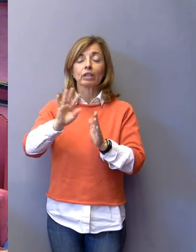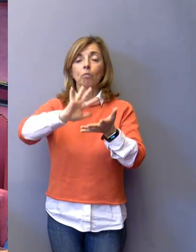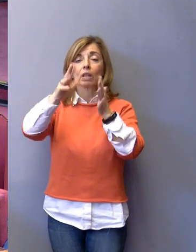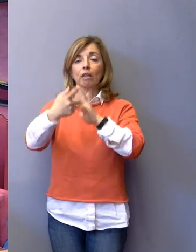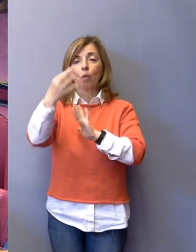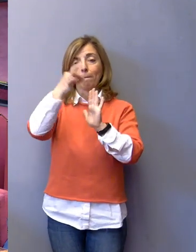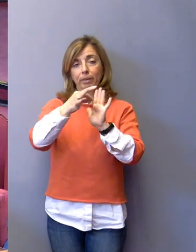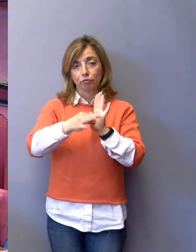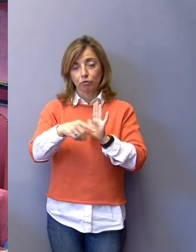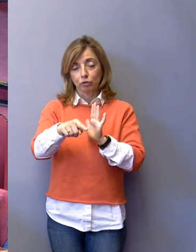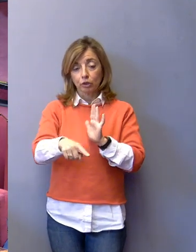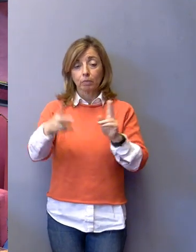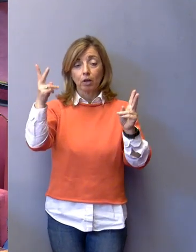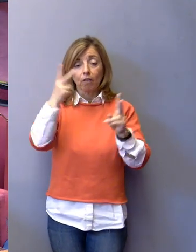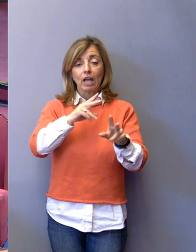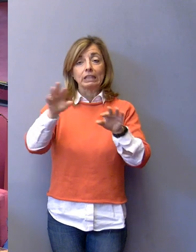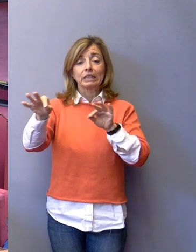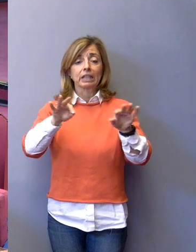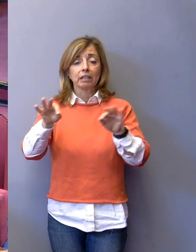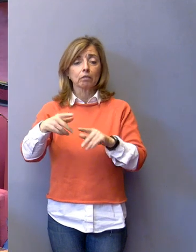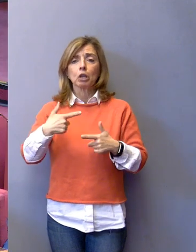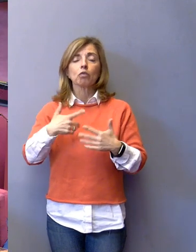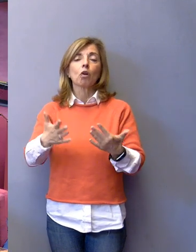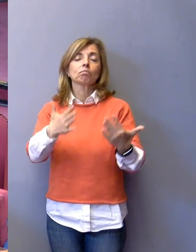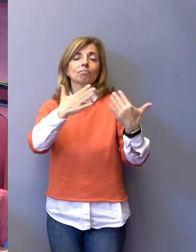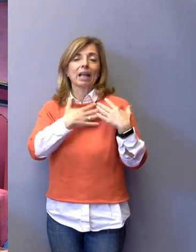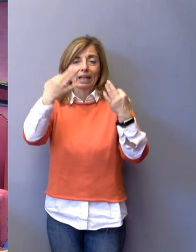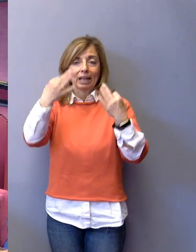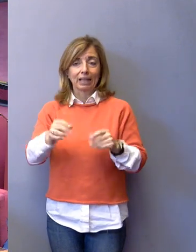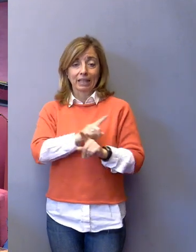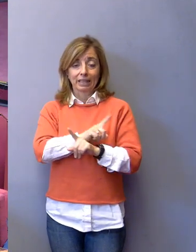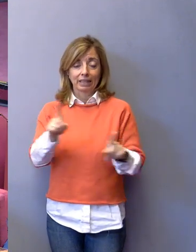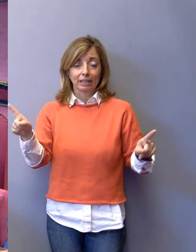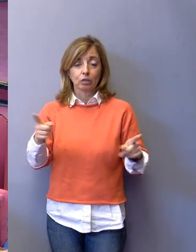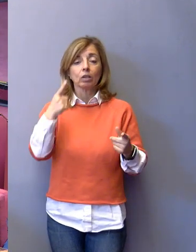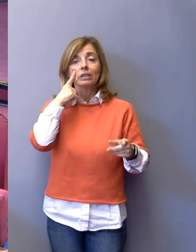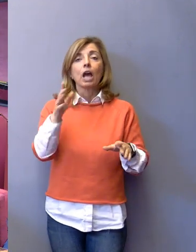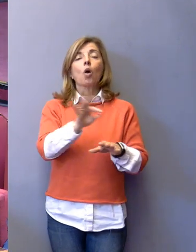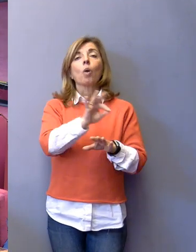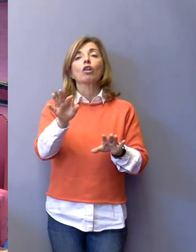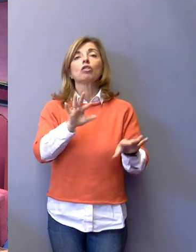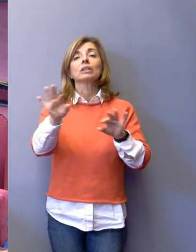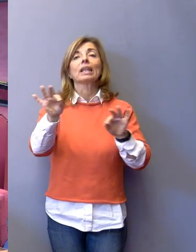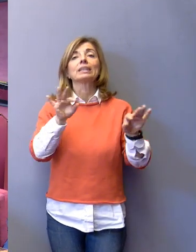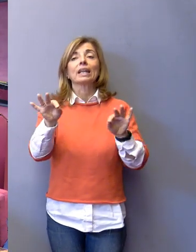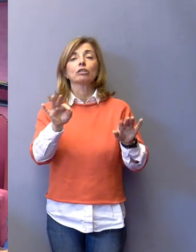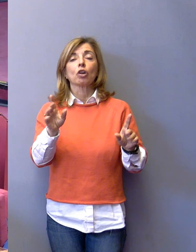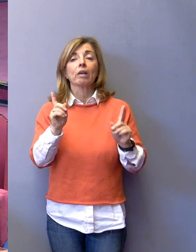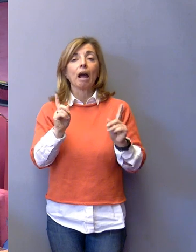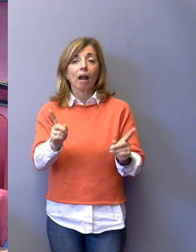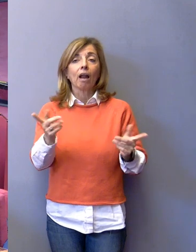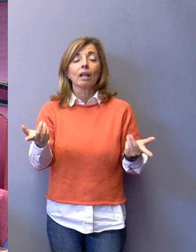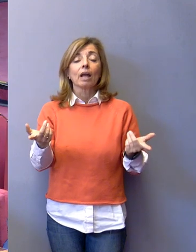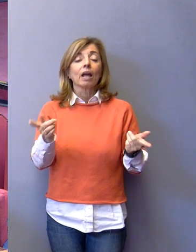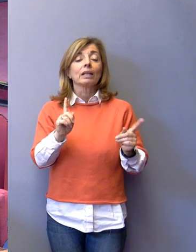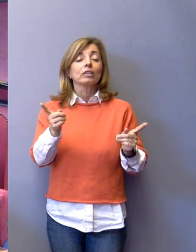e la discrezionalità non garantisce alcuno cioè quando ciò quando qualcosa è discrezionale e non è non è